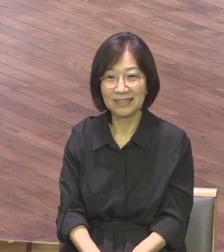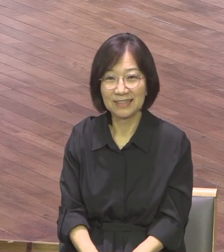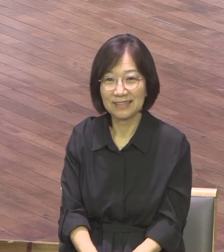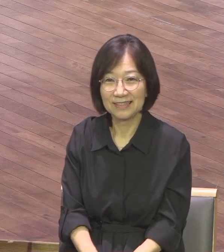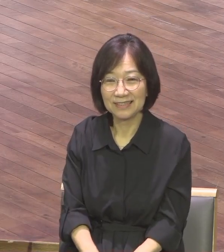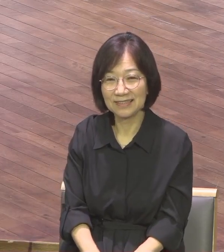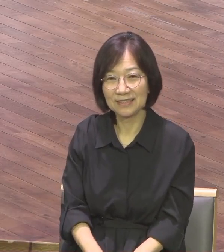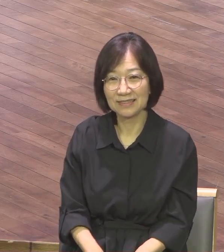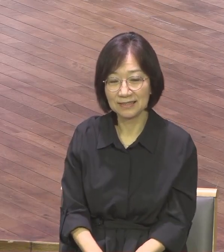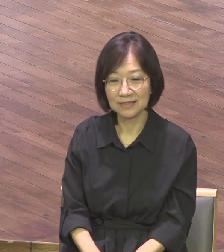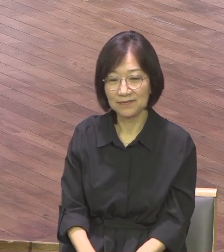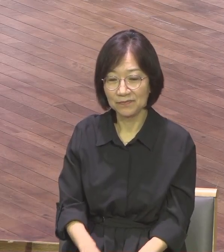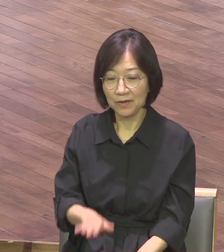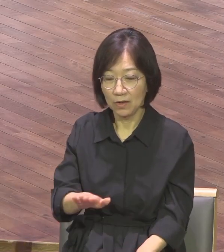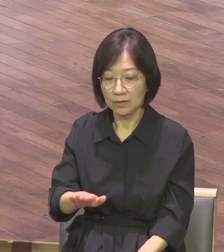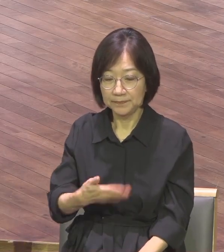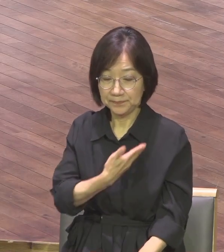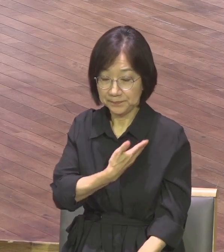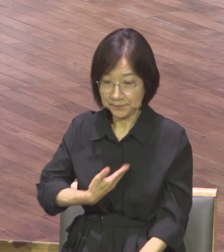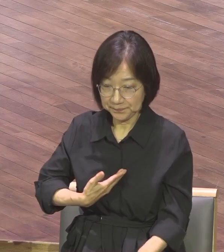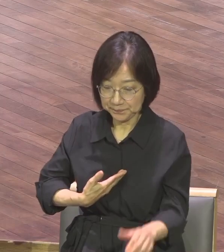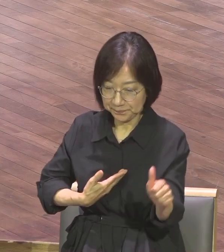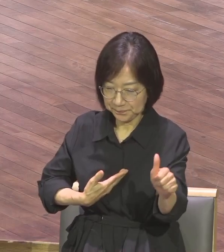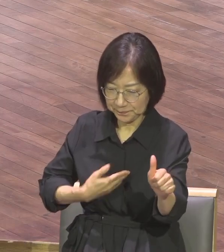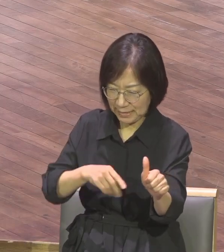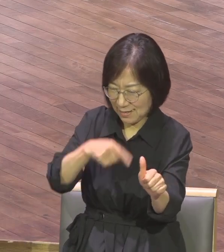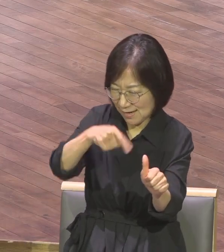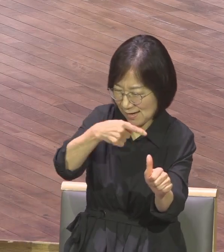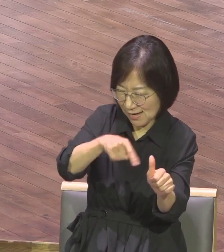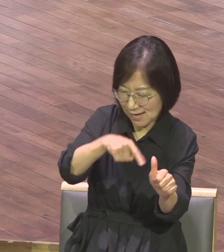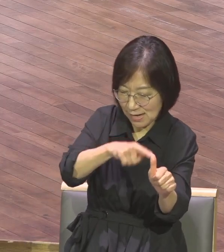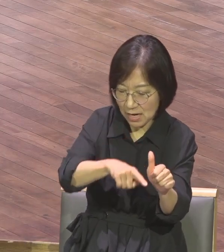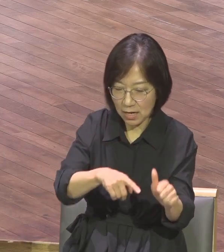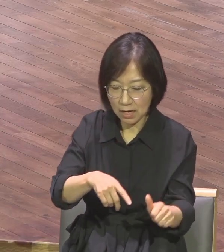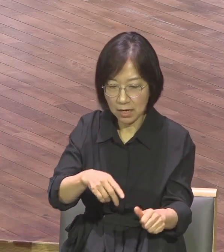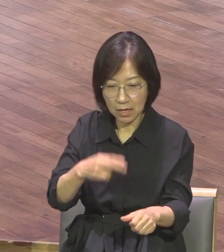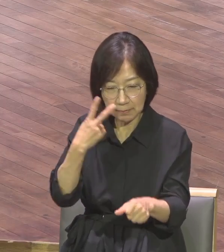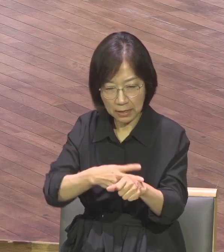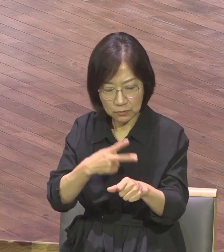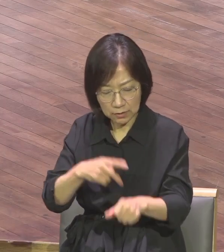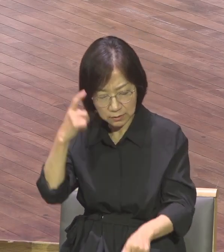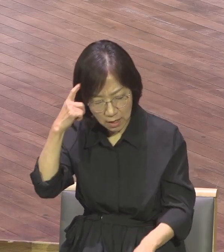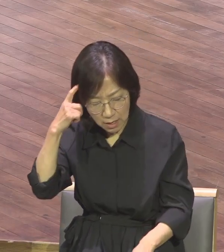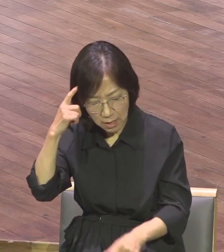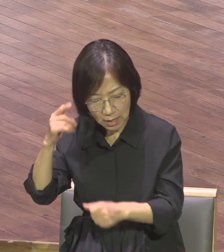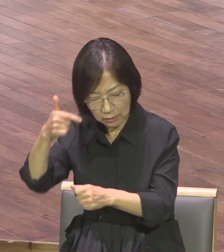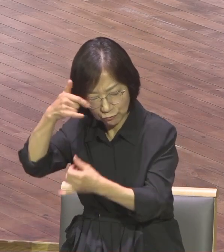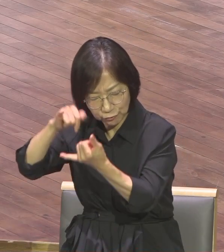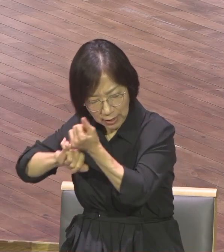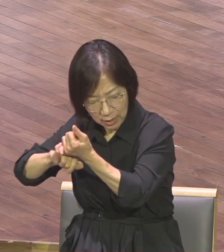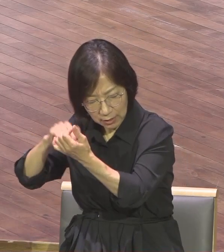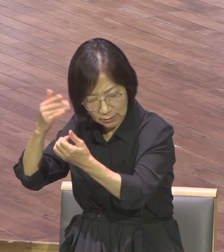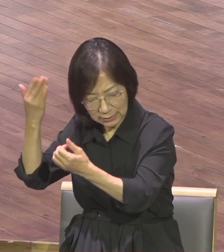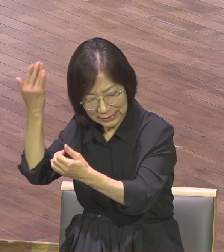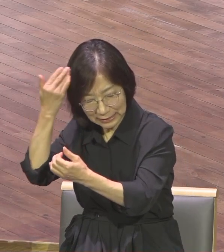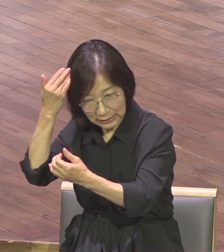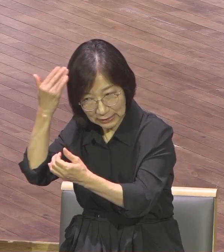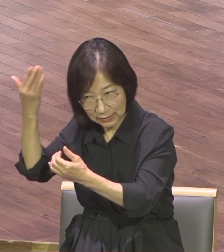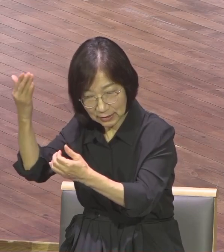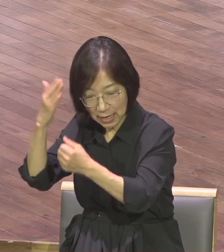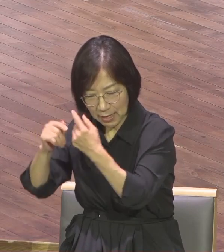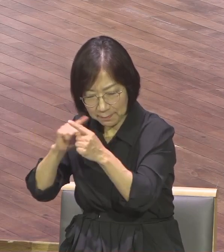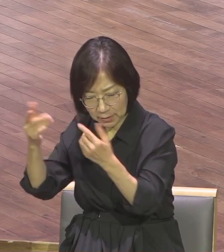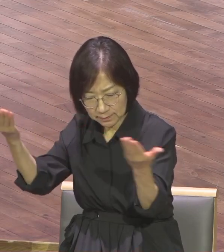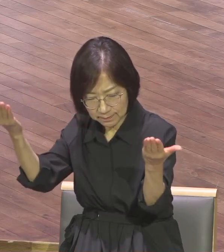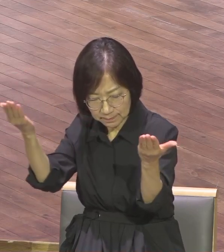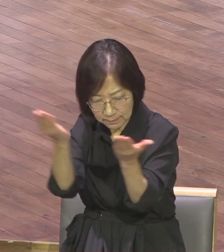그러니까 이 아나니아가 팀사역을 촥 하니까요 사울이 들으면서 말씀이 샥샥샥샥 들어온 거지요. 답이 된 거지요.